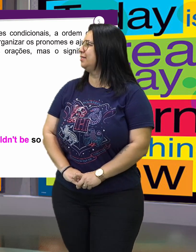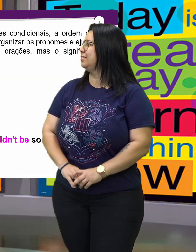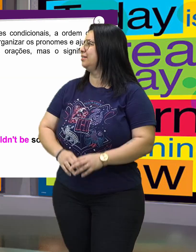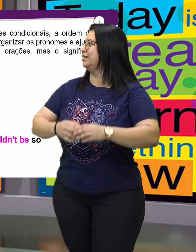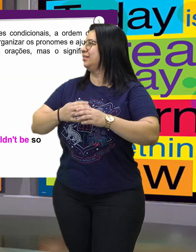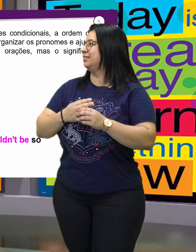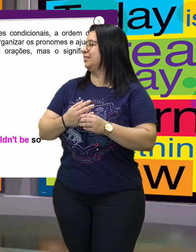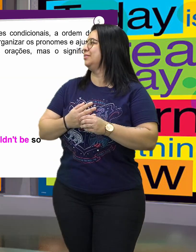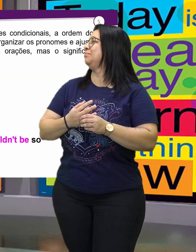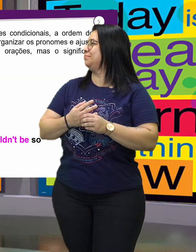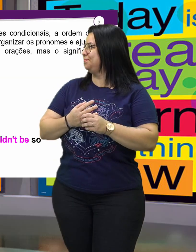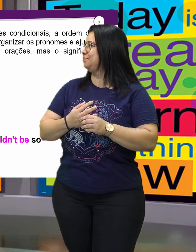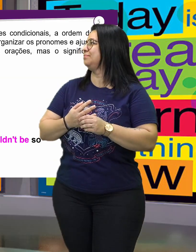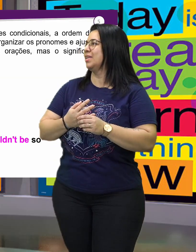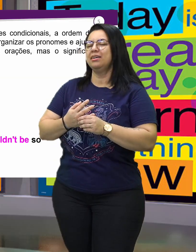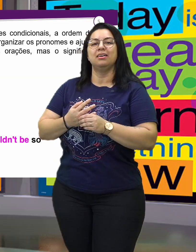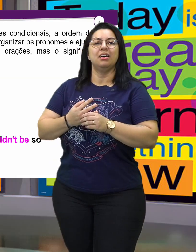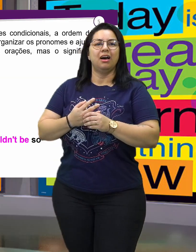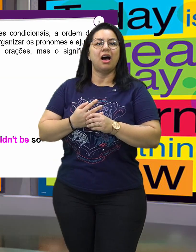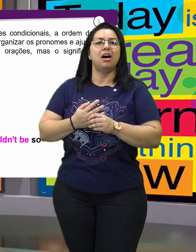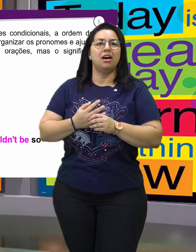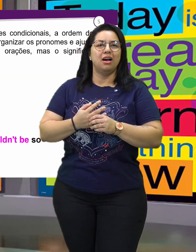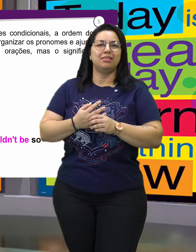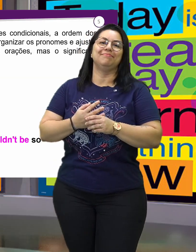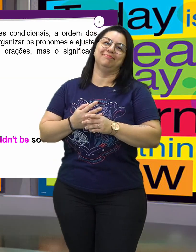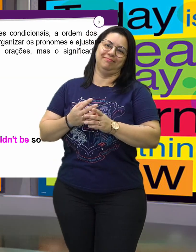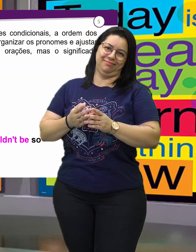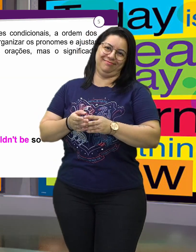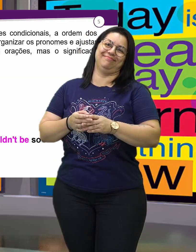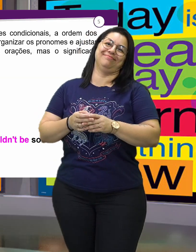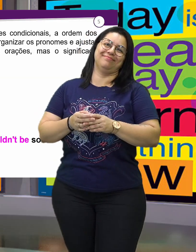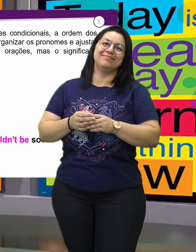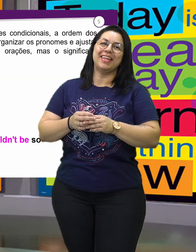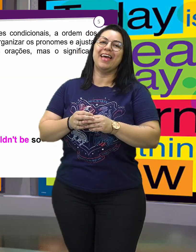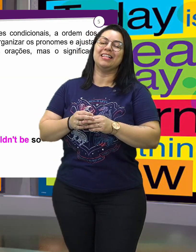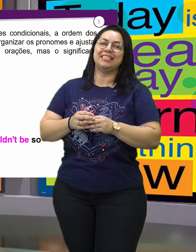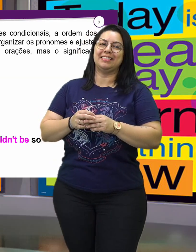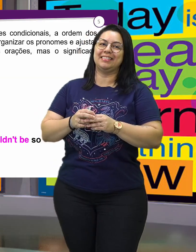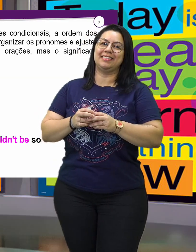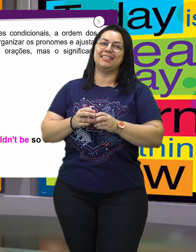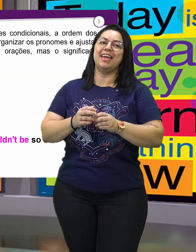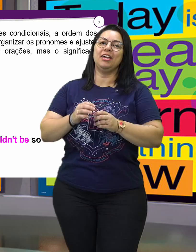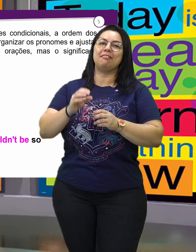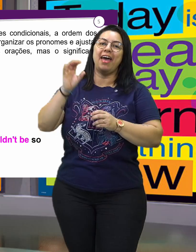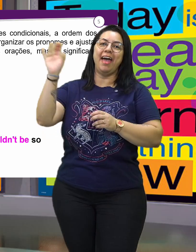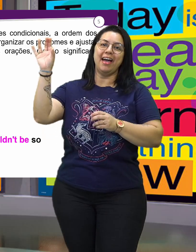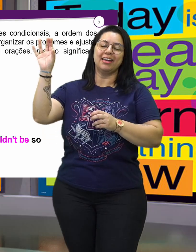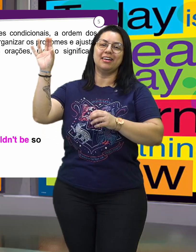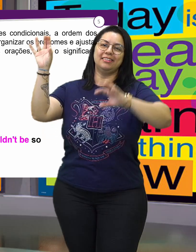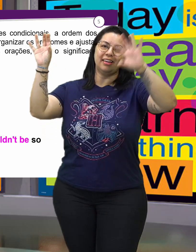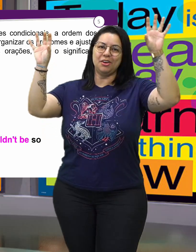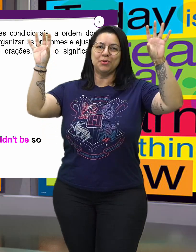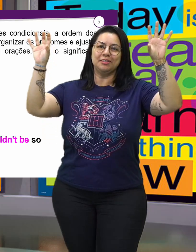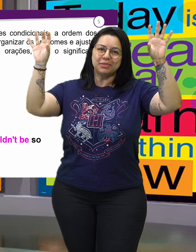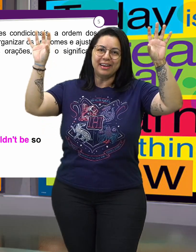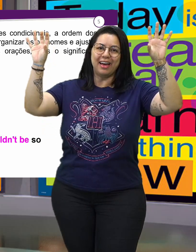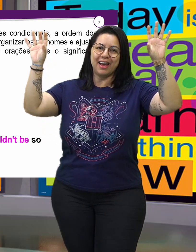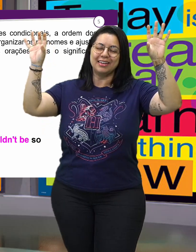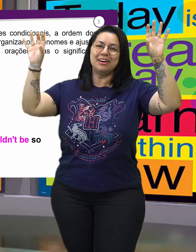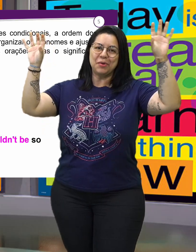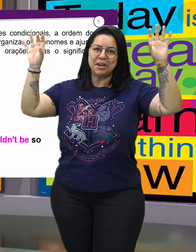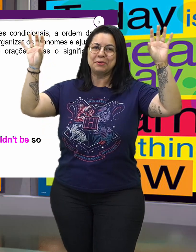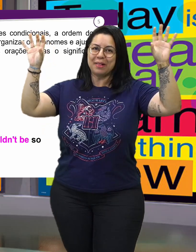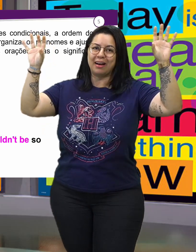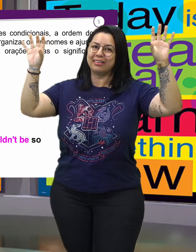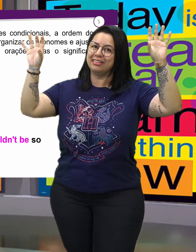que lembrar eles lá, toda a estrutura da aula de passado simples. A gente não vai fazer isso hoje, mas vamos lembrar só de uma coisa bem simples. Tem a regra e tem o que não tem